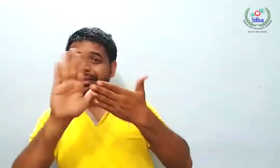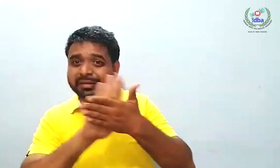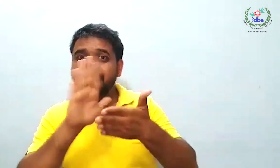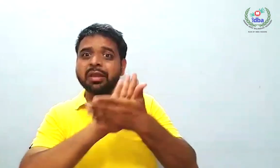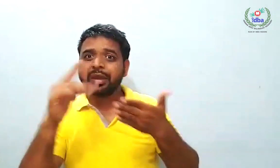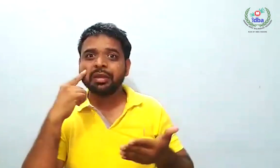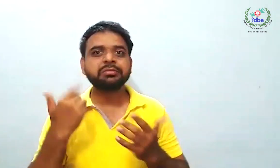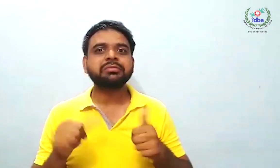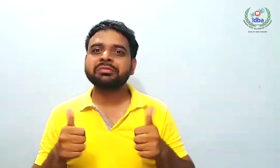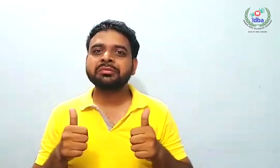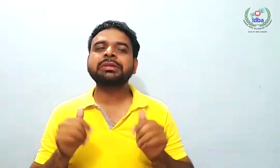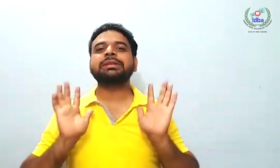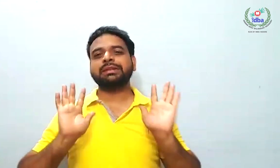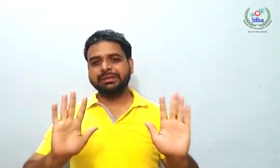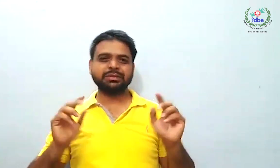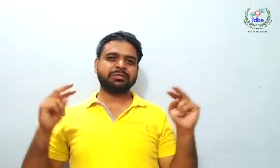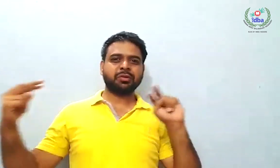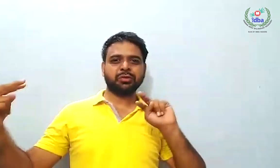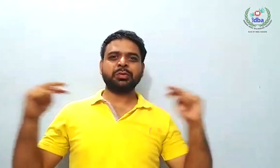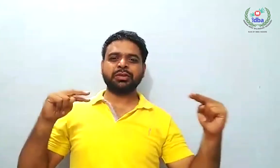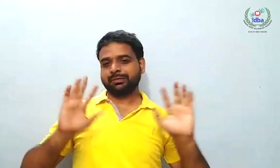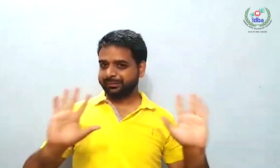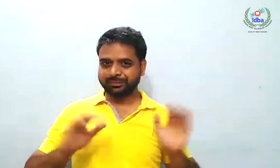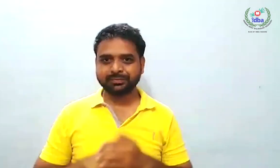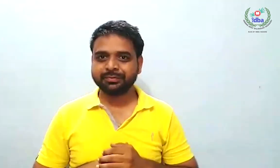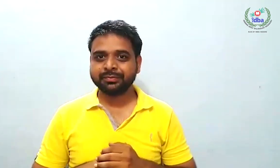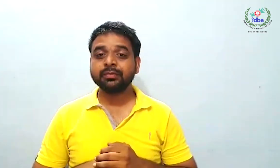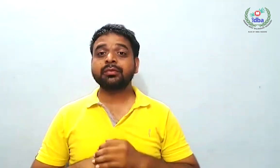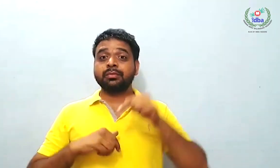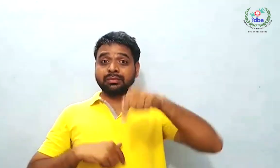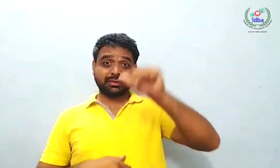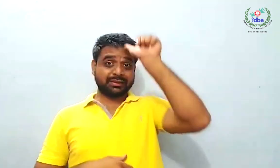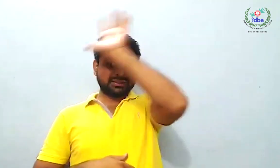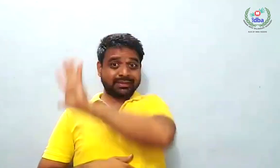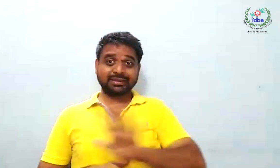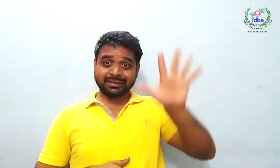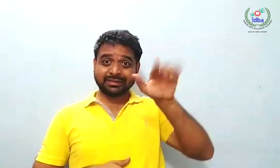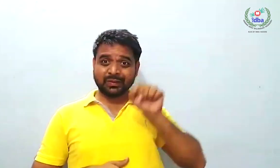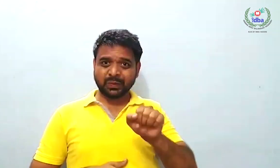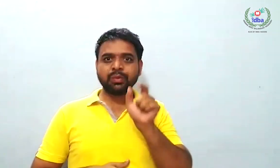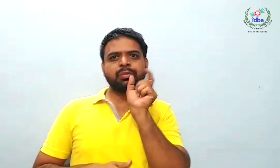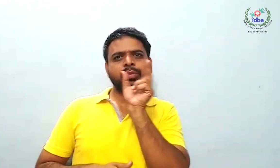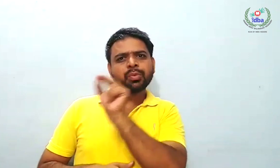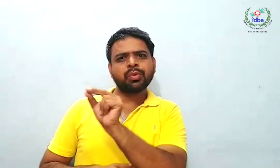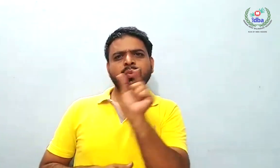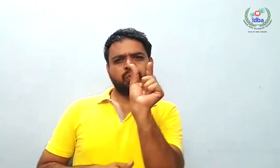डेफ शब्द का इस्तेमाल होता है, HH या HI का नहीं। ये दो अलग अलग पर्सपेक्टिव्स मैंने आपको बताए। और भारत में हम कुछ